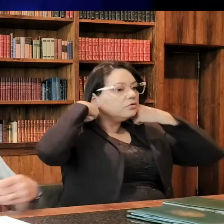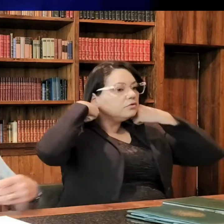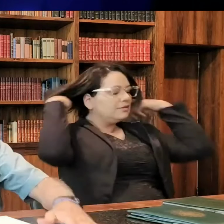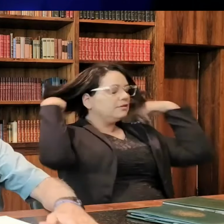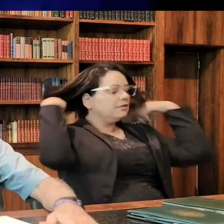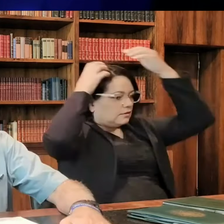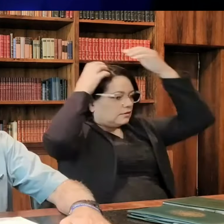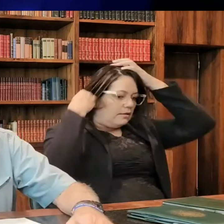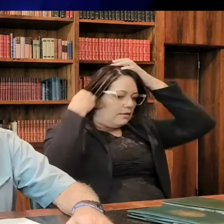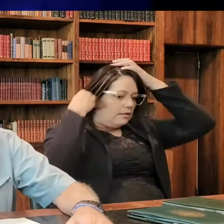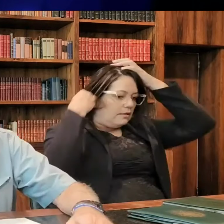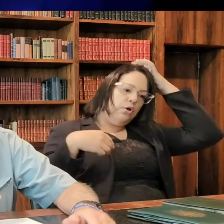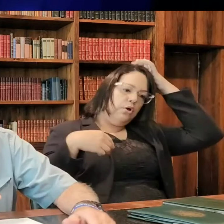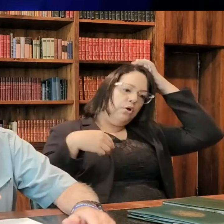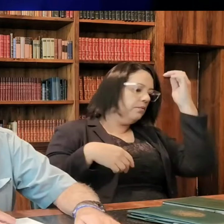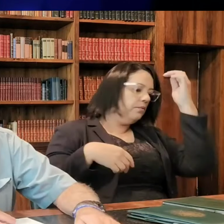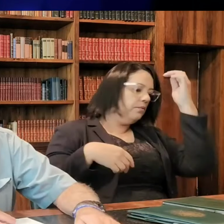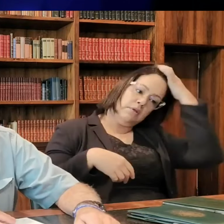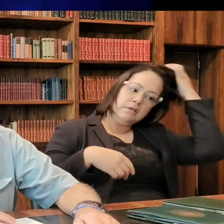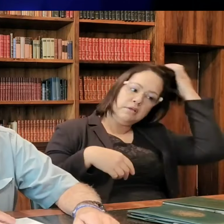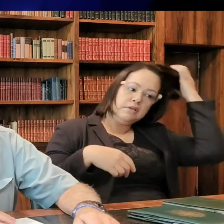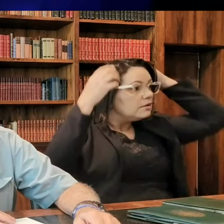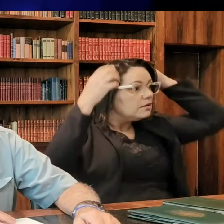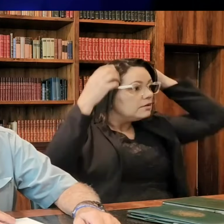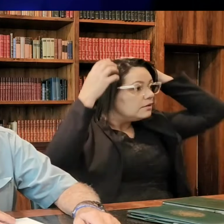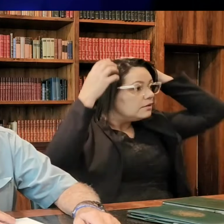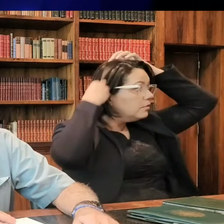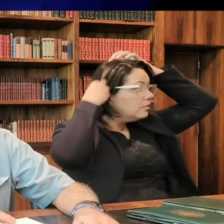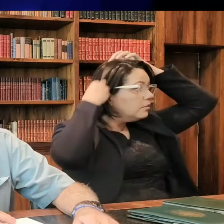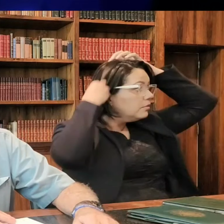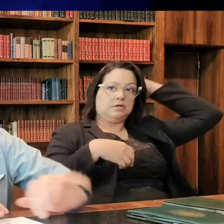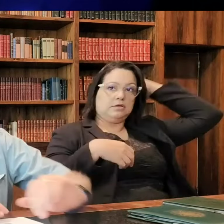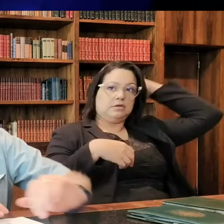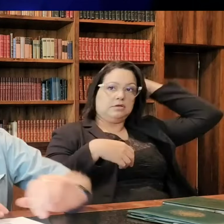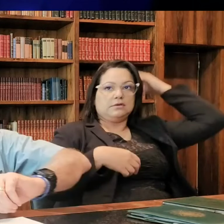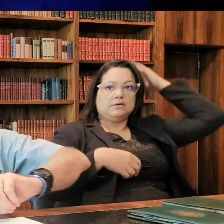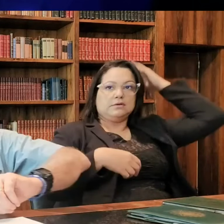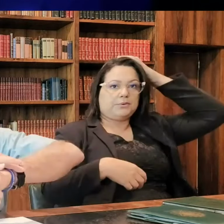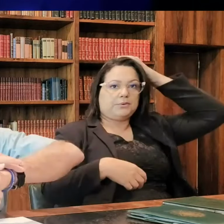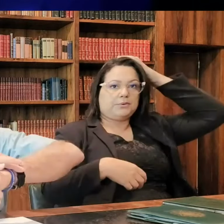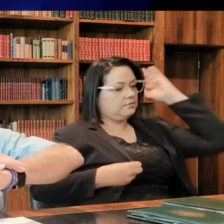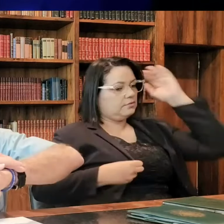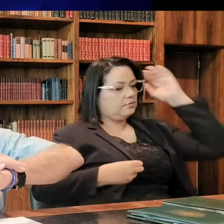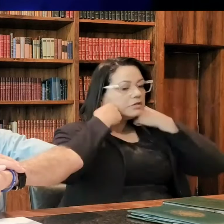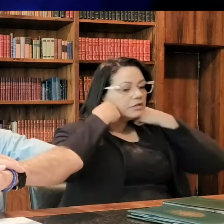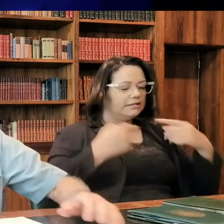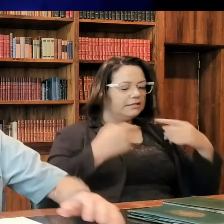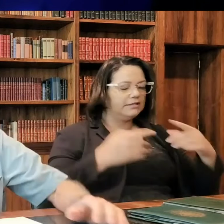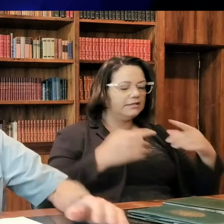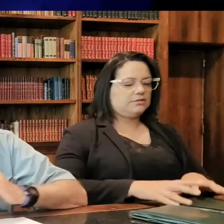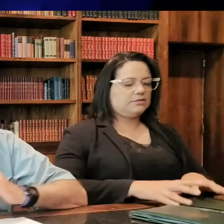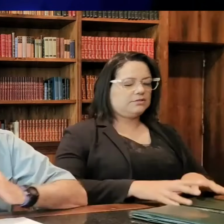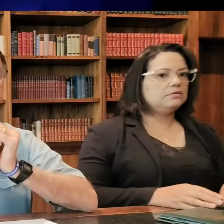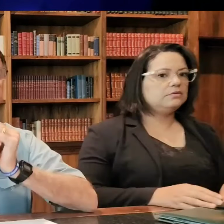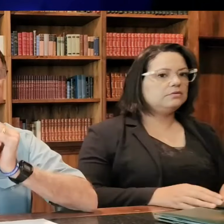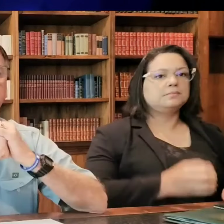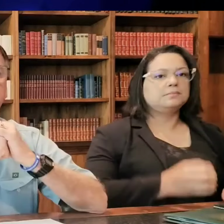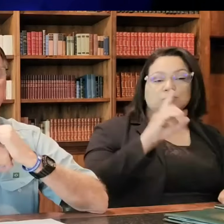Férias. Vamos lá, então? Posso começar? Posso, sim. Pode começar, presidente. Bom dia a